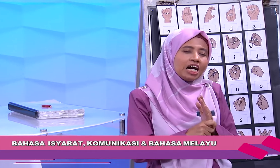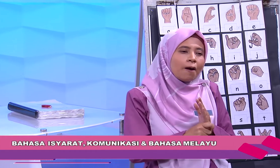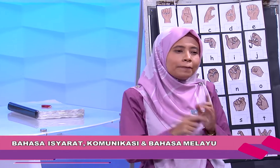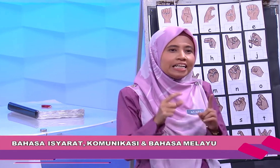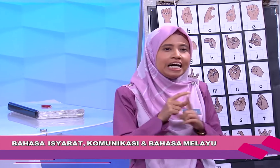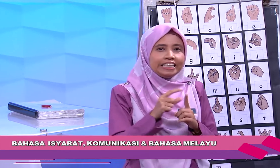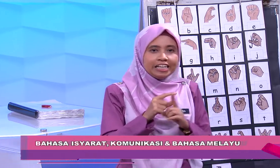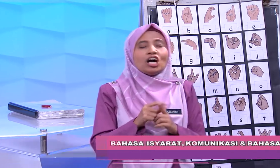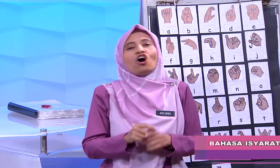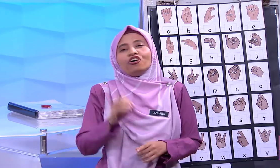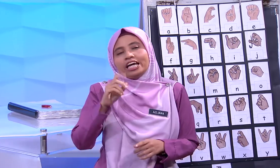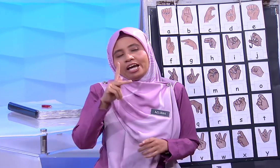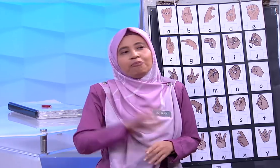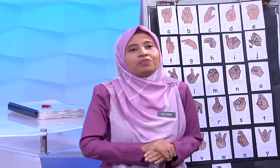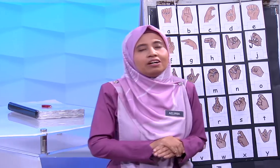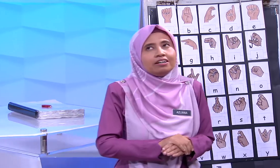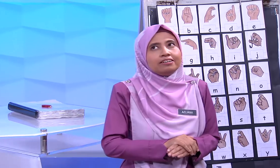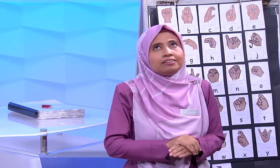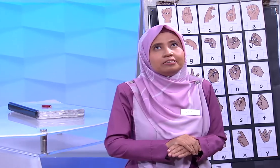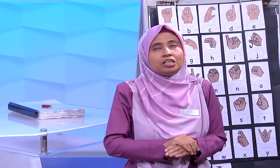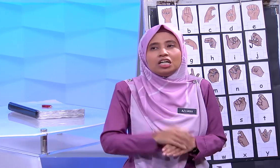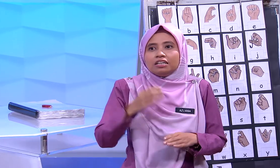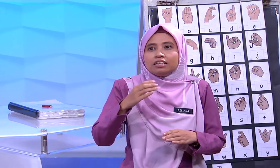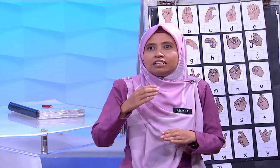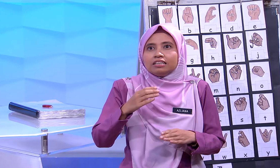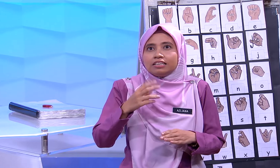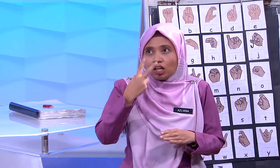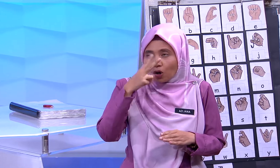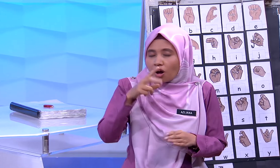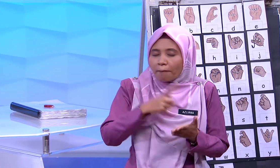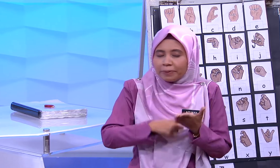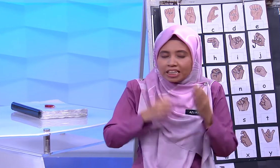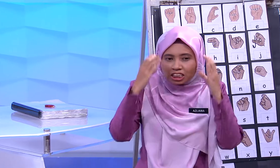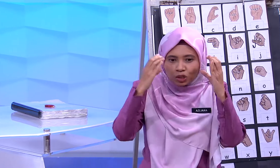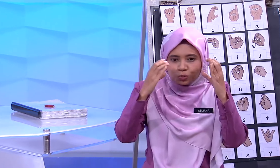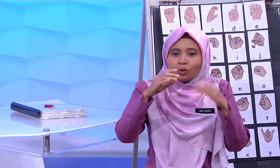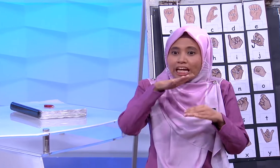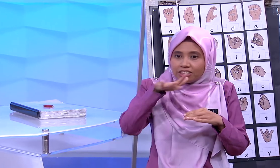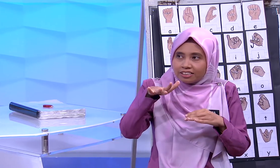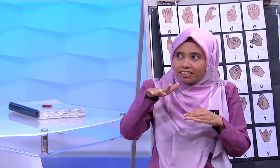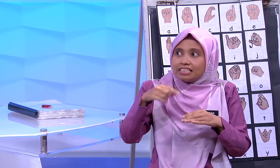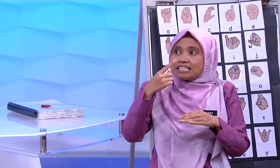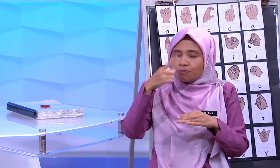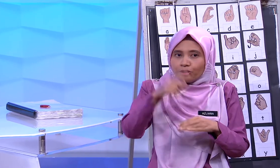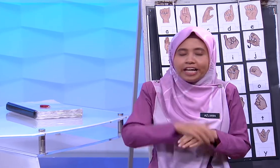perkataannya Oke tengok apa yang Cikgu aja semuanya